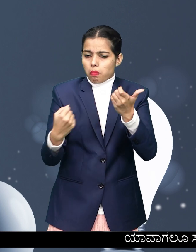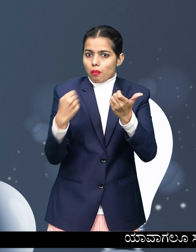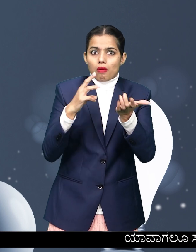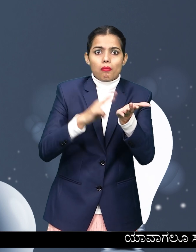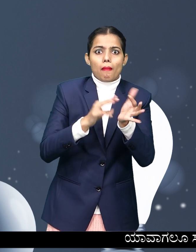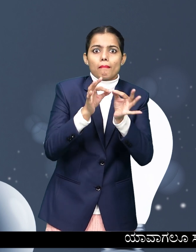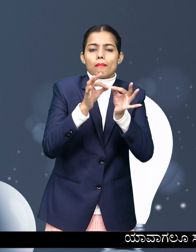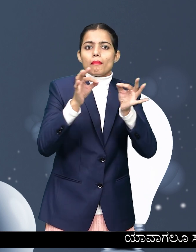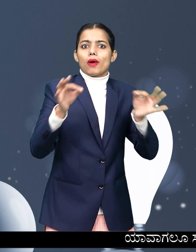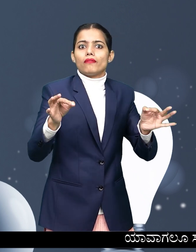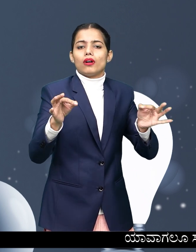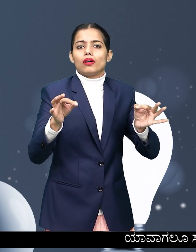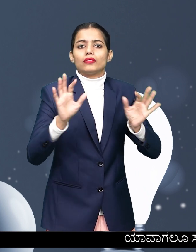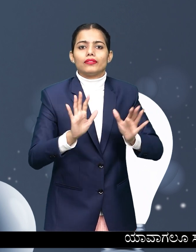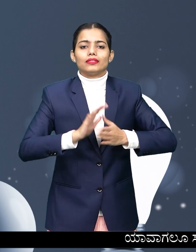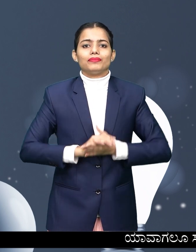ಸಂಪರ್ಕಗೊಳ್ಳುತ್ತದೆ.